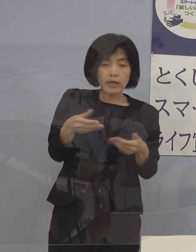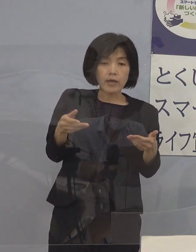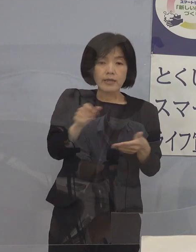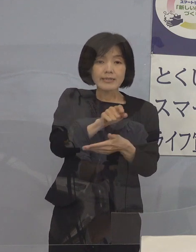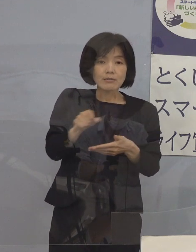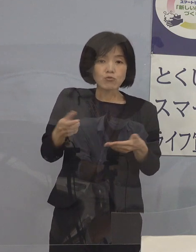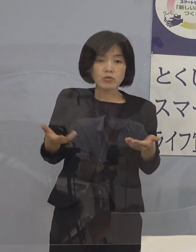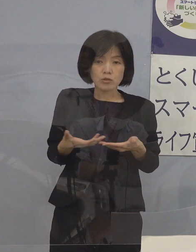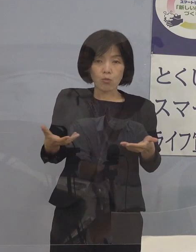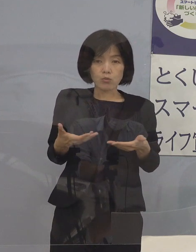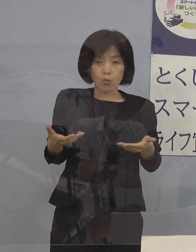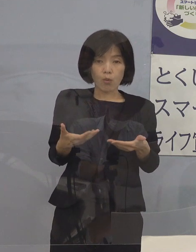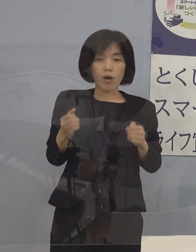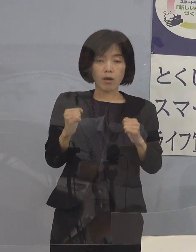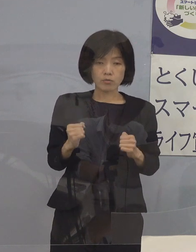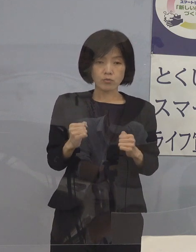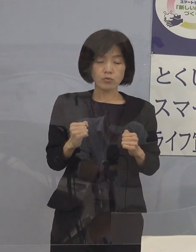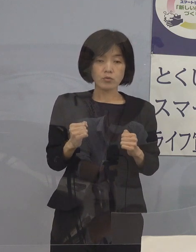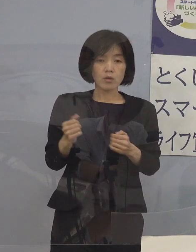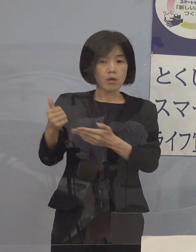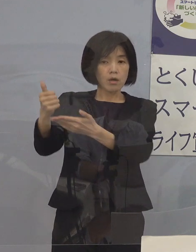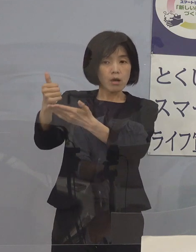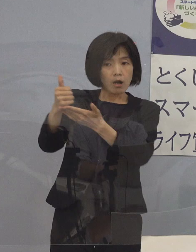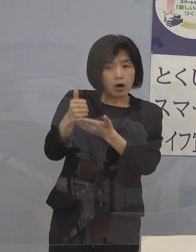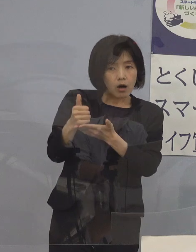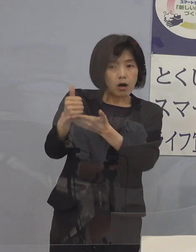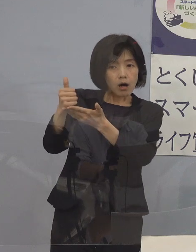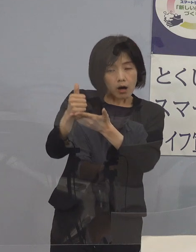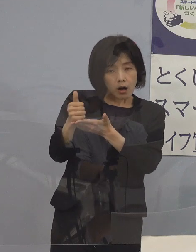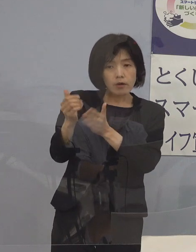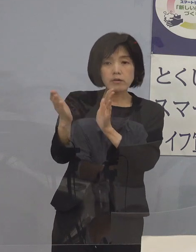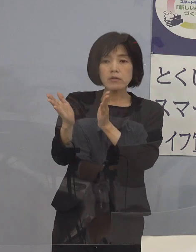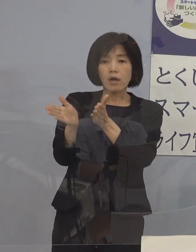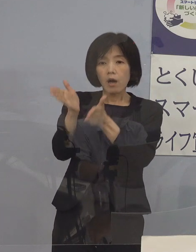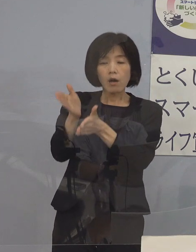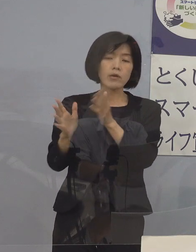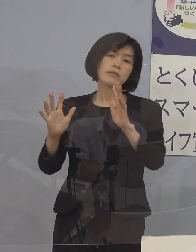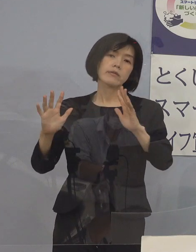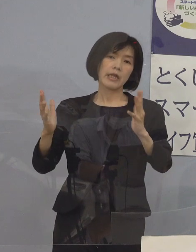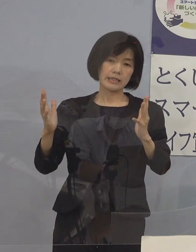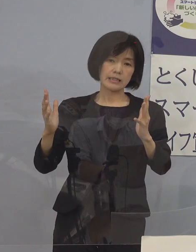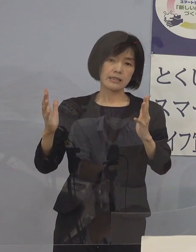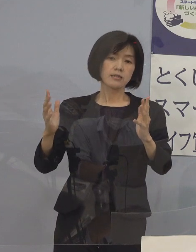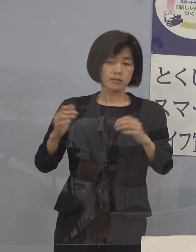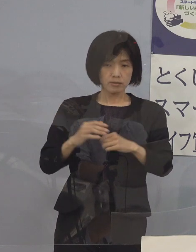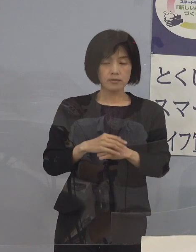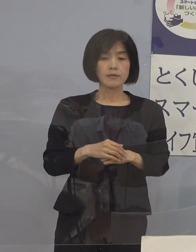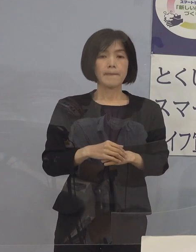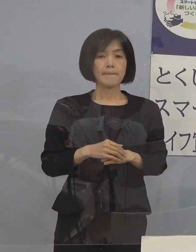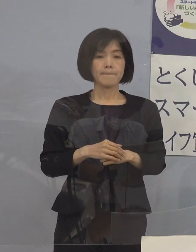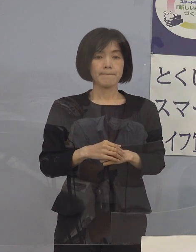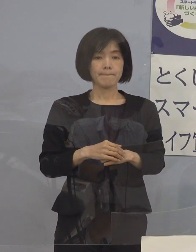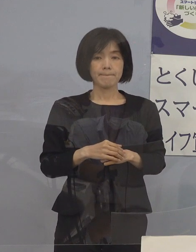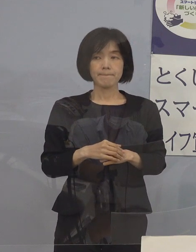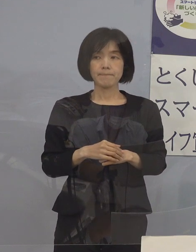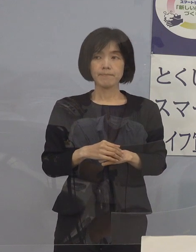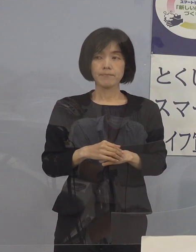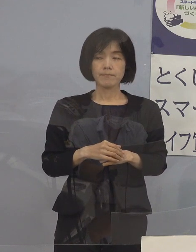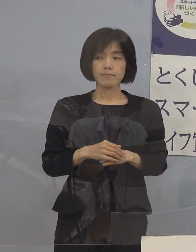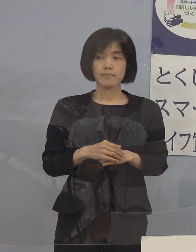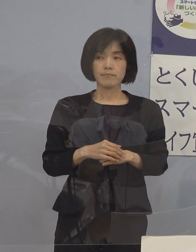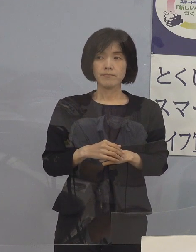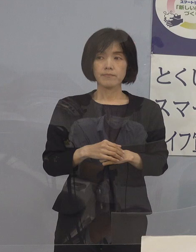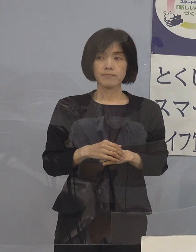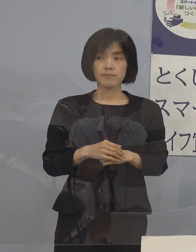業ということで、来客対応はないと、このようにお聞きをしています。 ということ